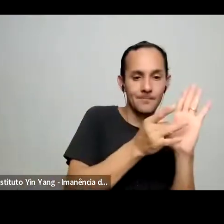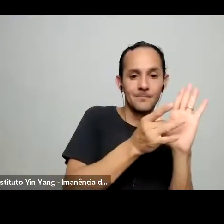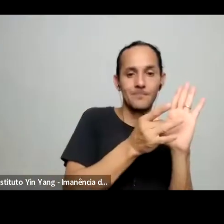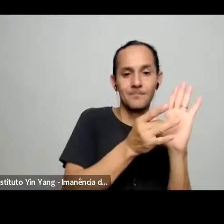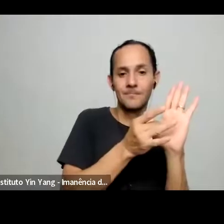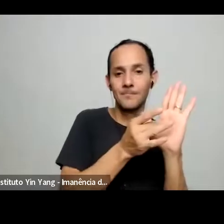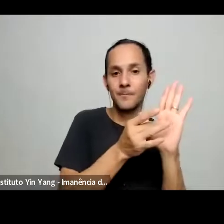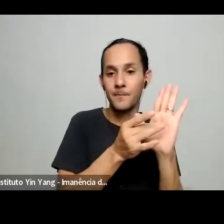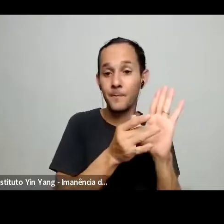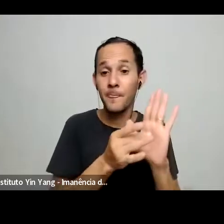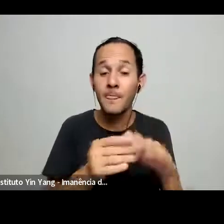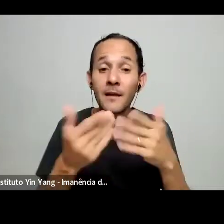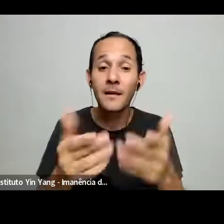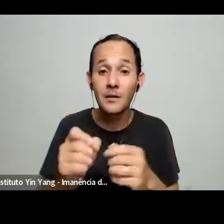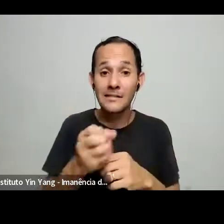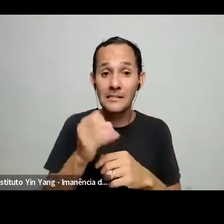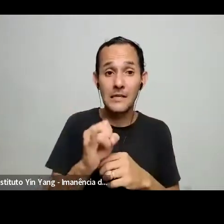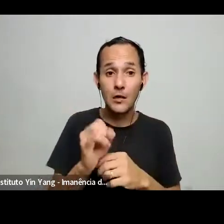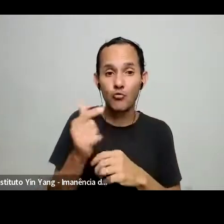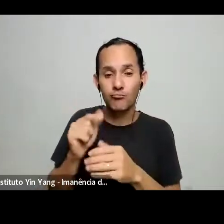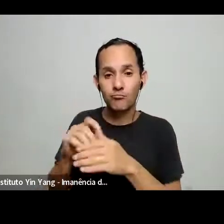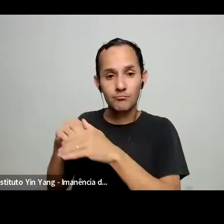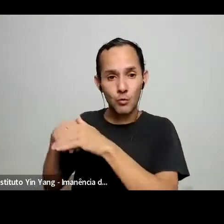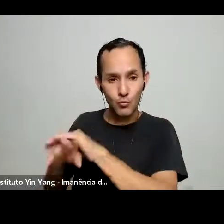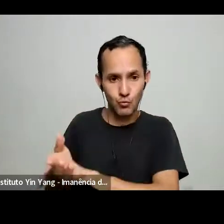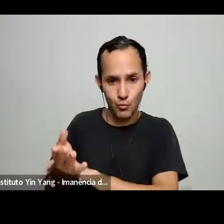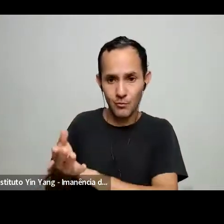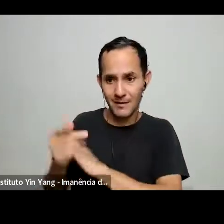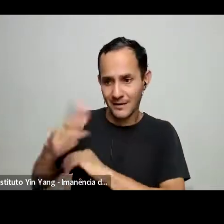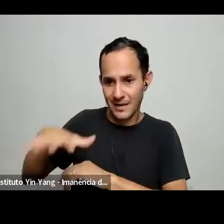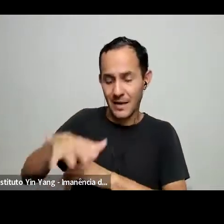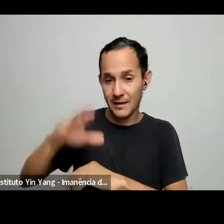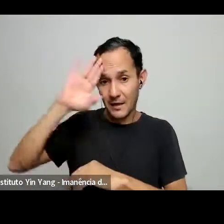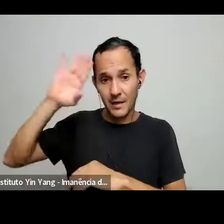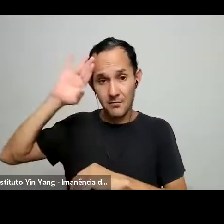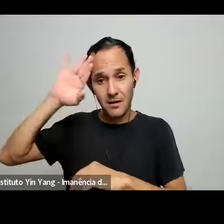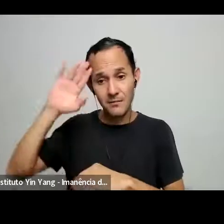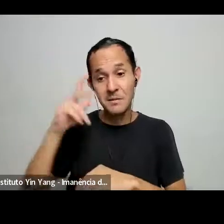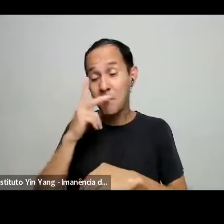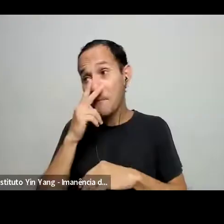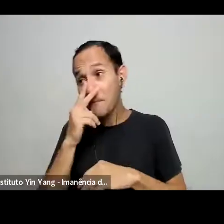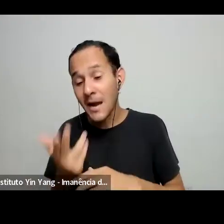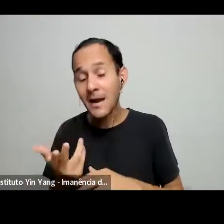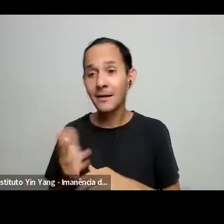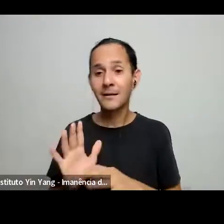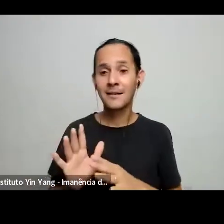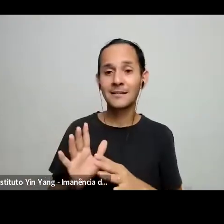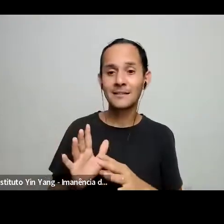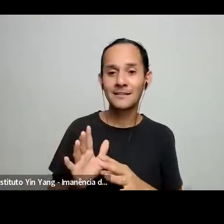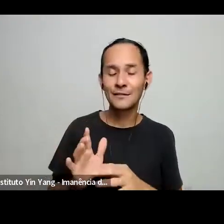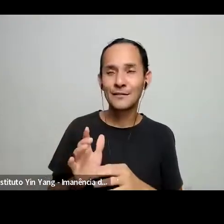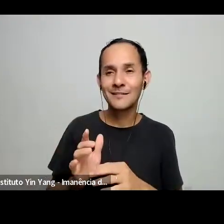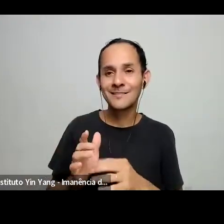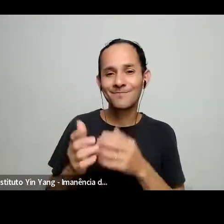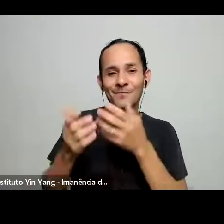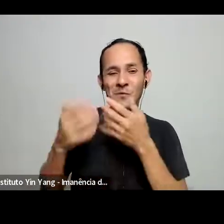essência. E quem não é habituado a esse meio acadêmico, talvez não queira usar